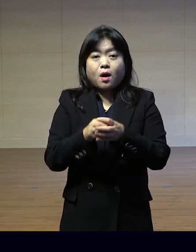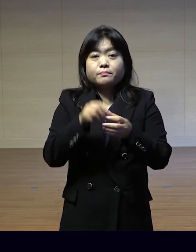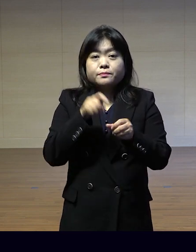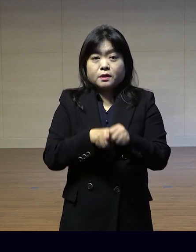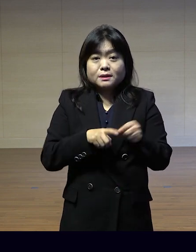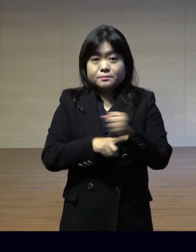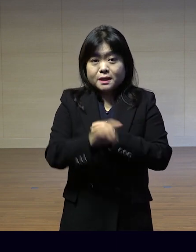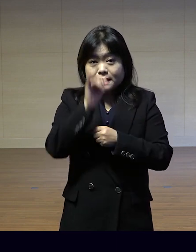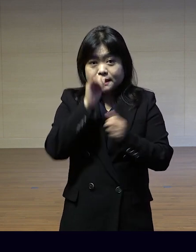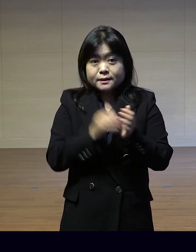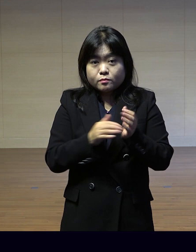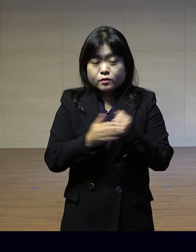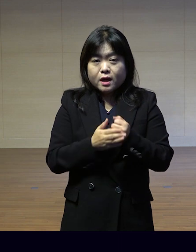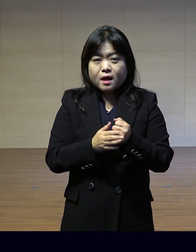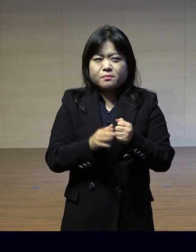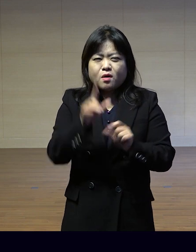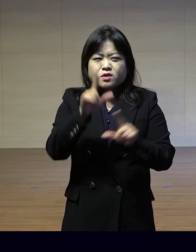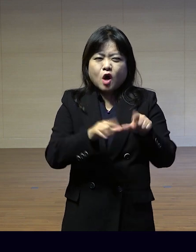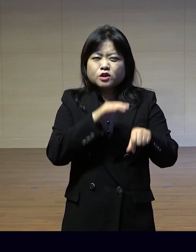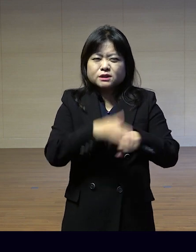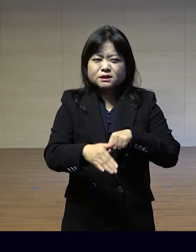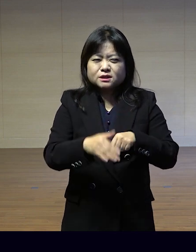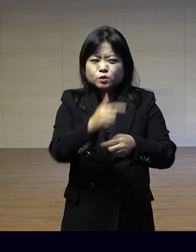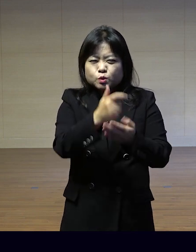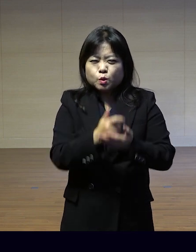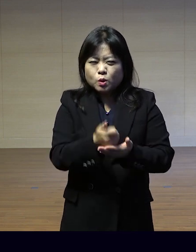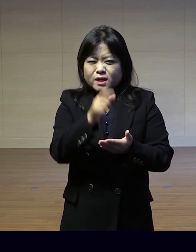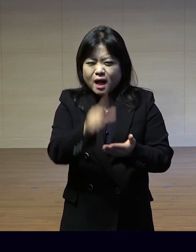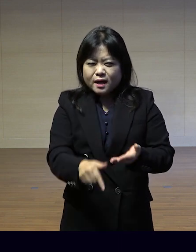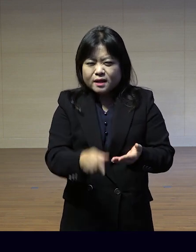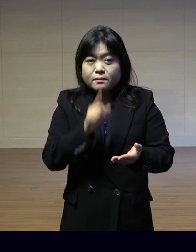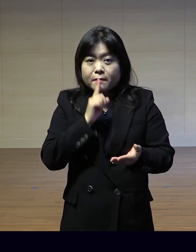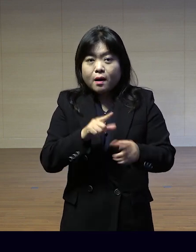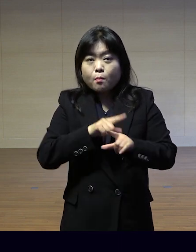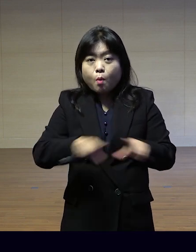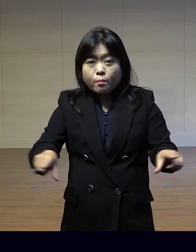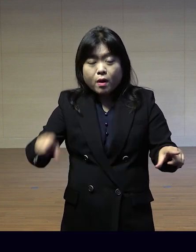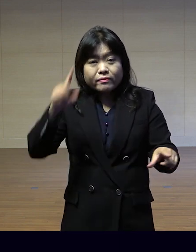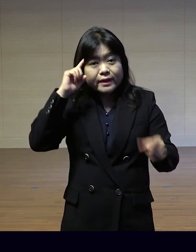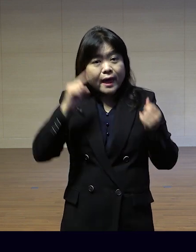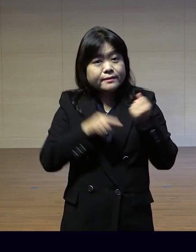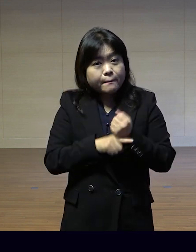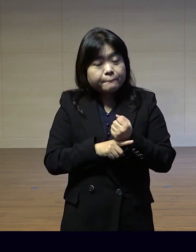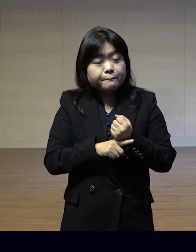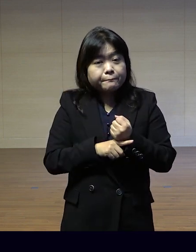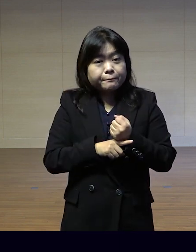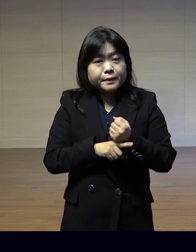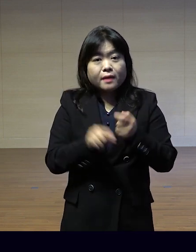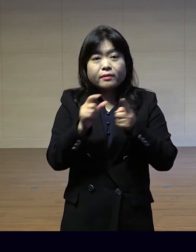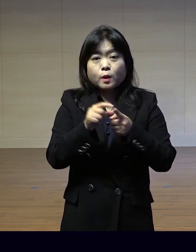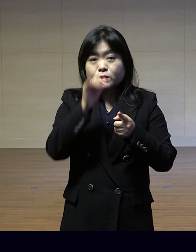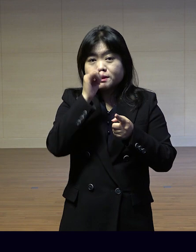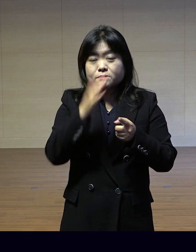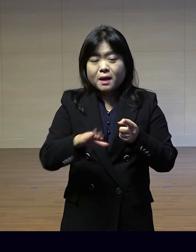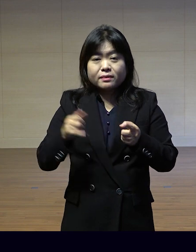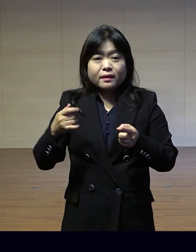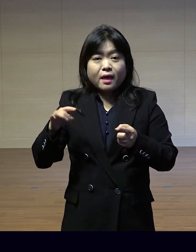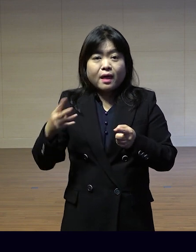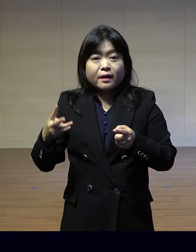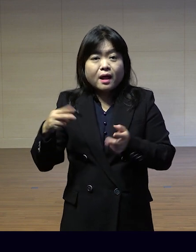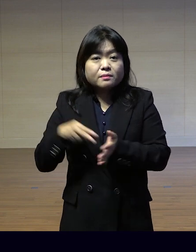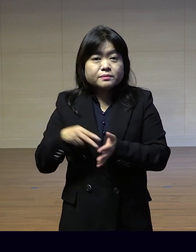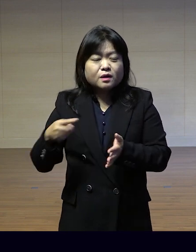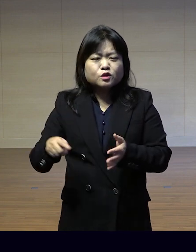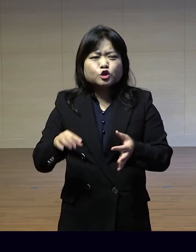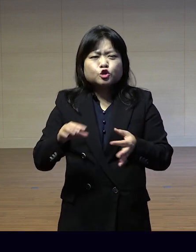때문에 우리 형식 논리학에서 얘기하는 그 보편 개념으로서의 개념이라는 말도 쓰지만은 헤겔은 저희